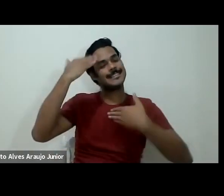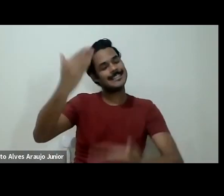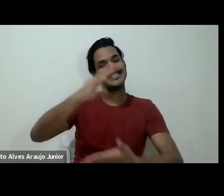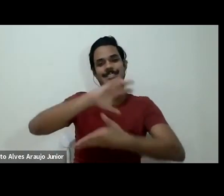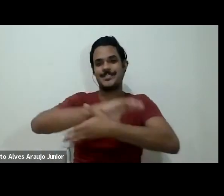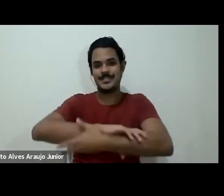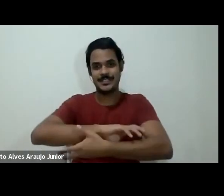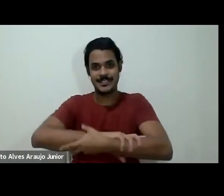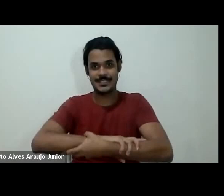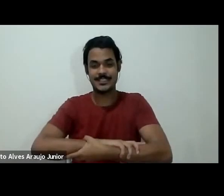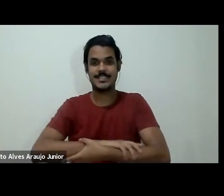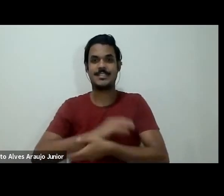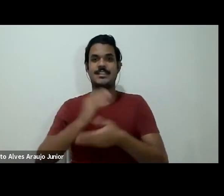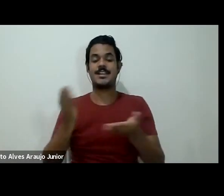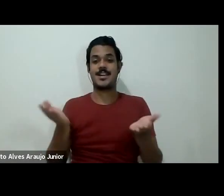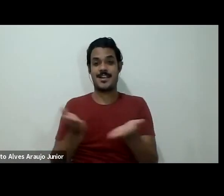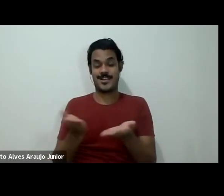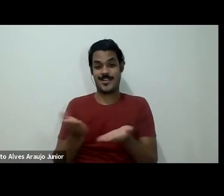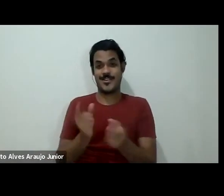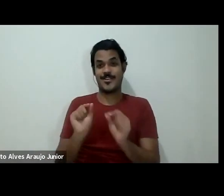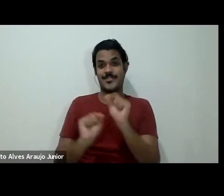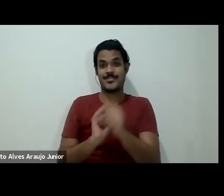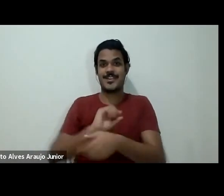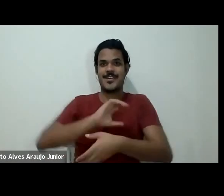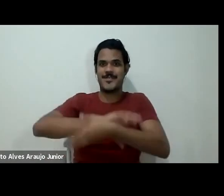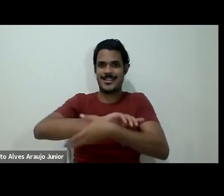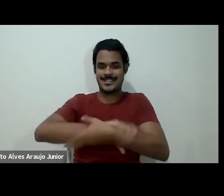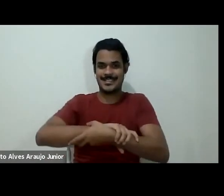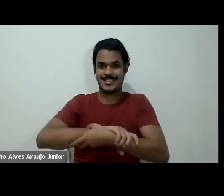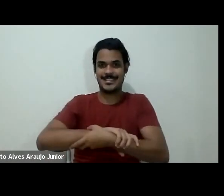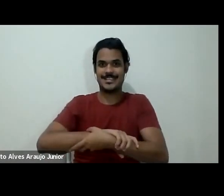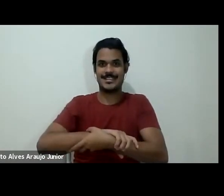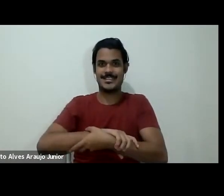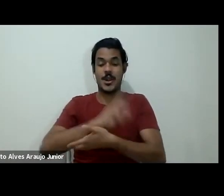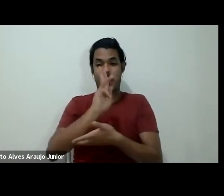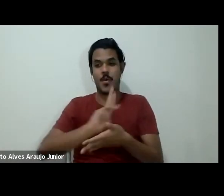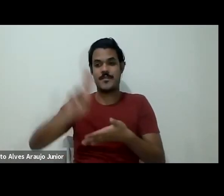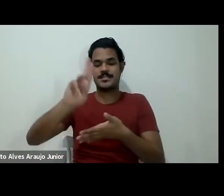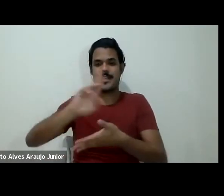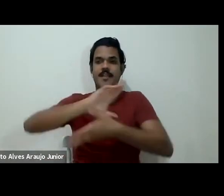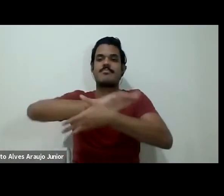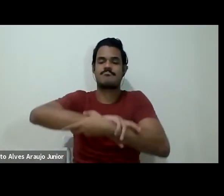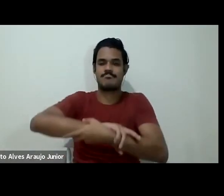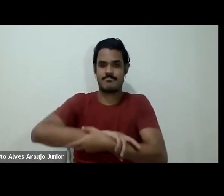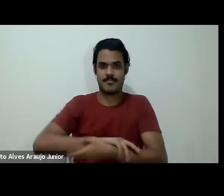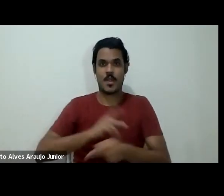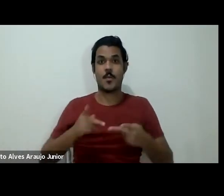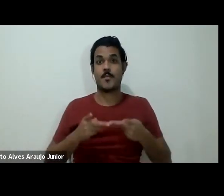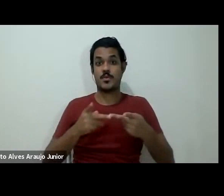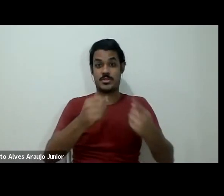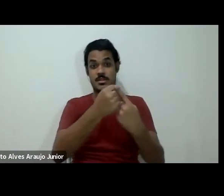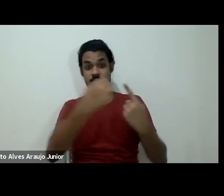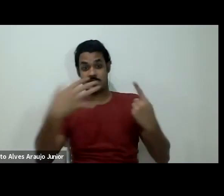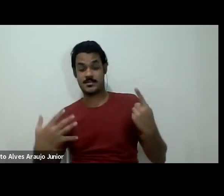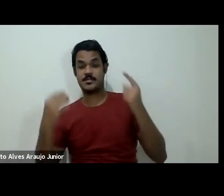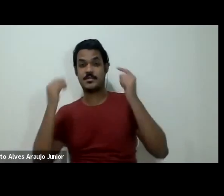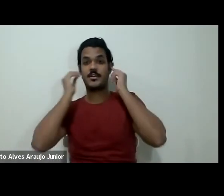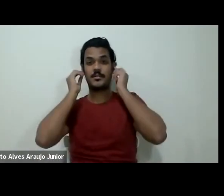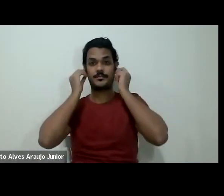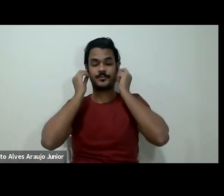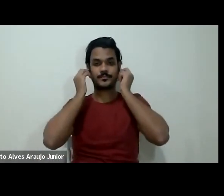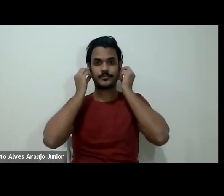parceria. Agora se tornou uma parceria com a universidade também, através dos projetos de extensão, e